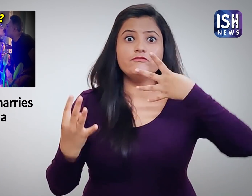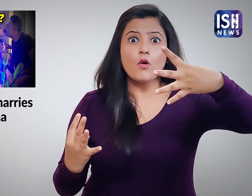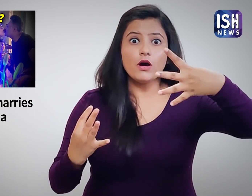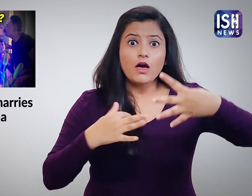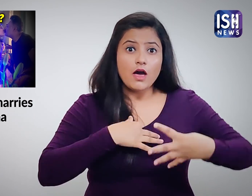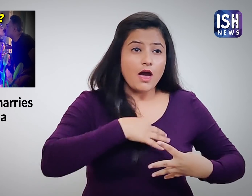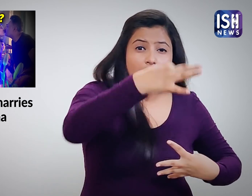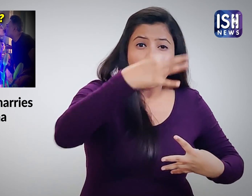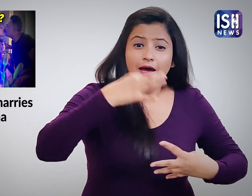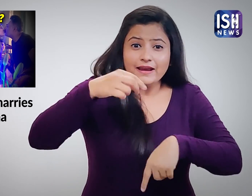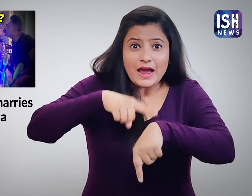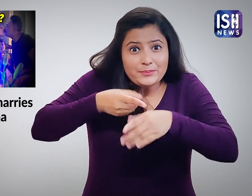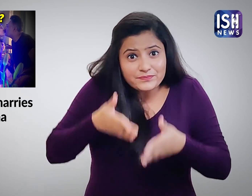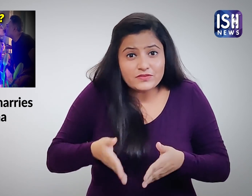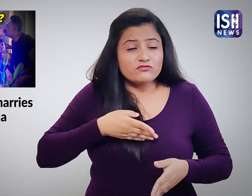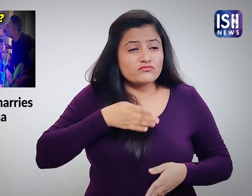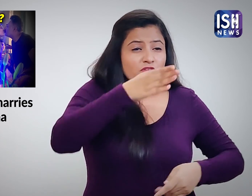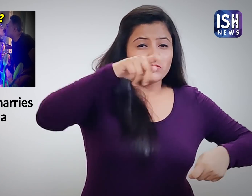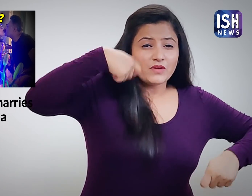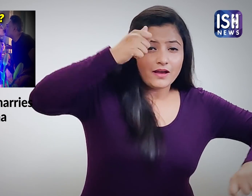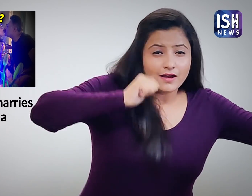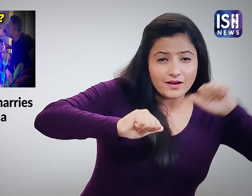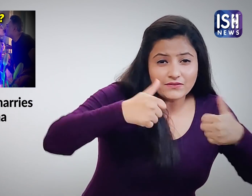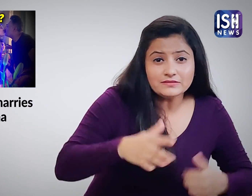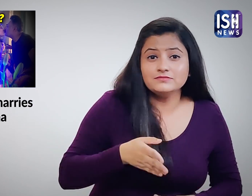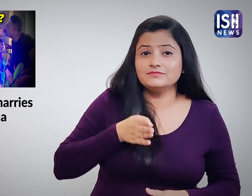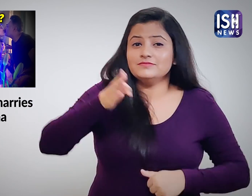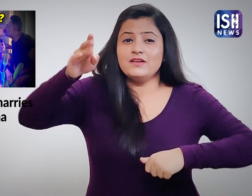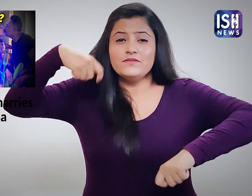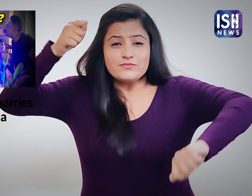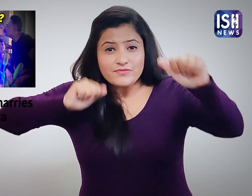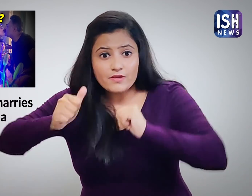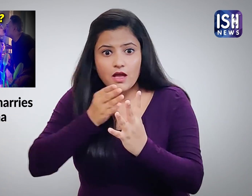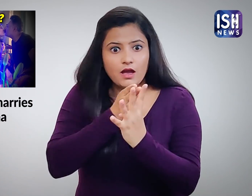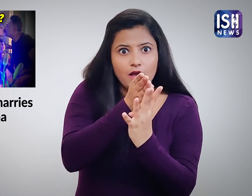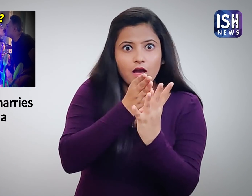है।